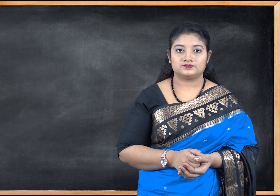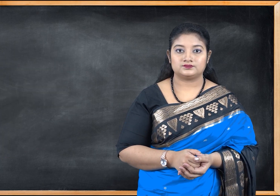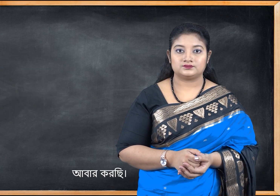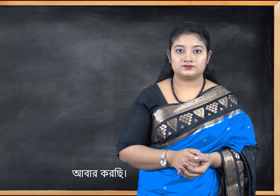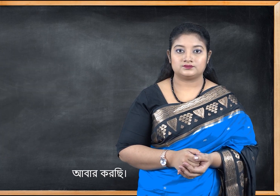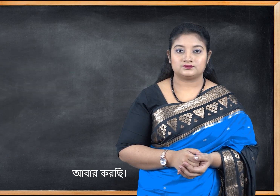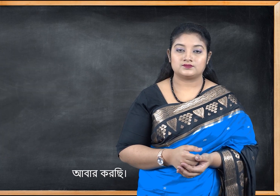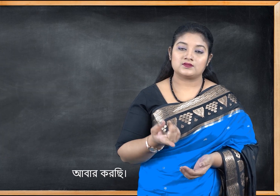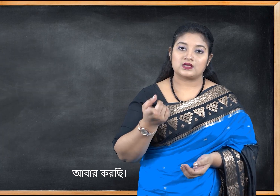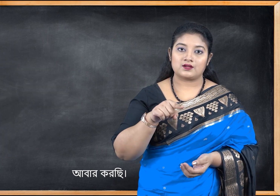আবার করছি,